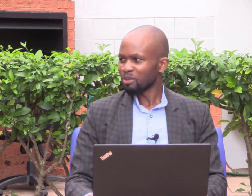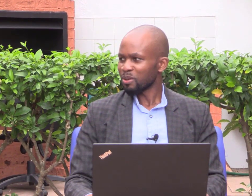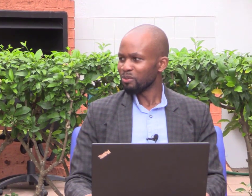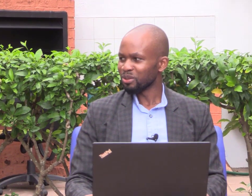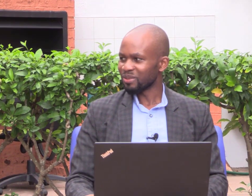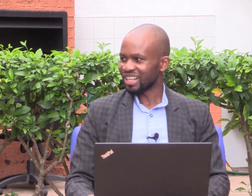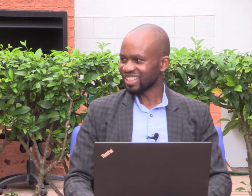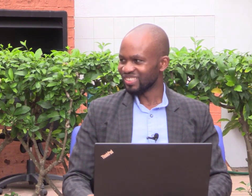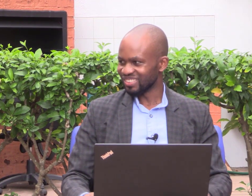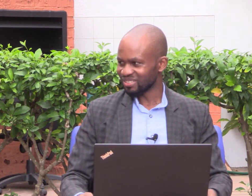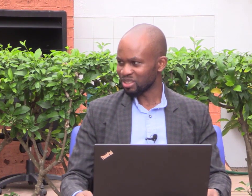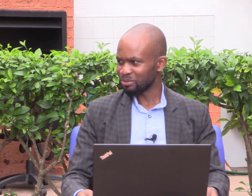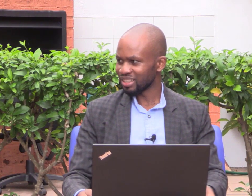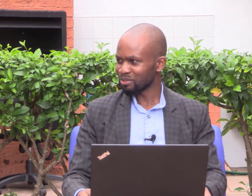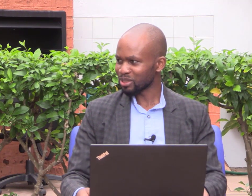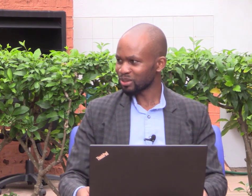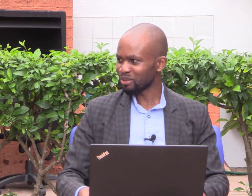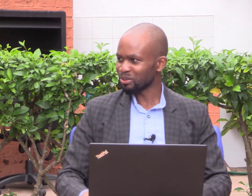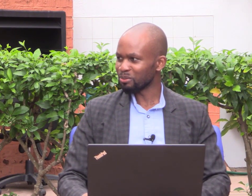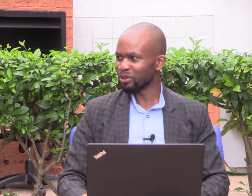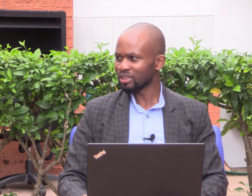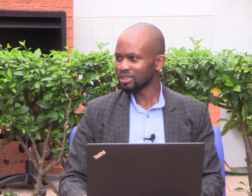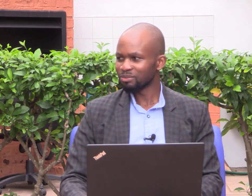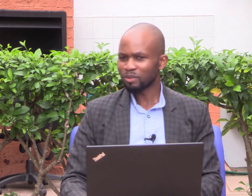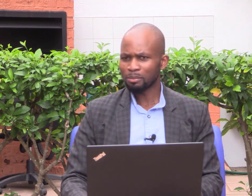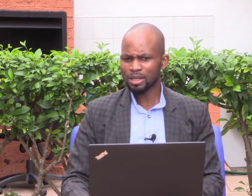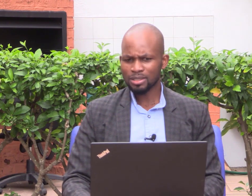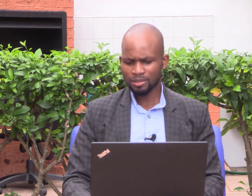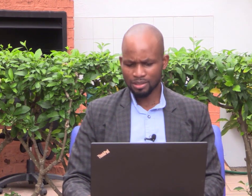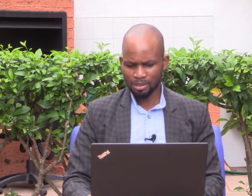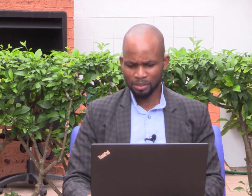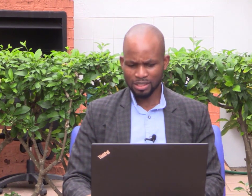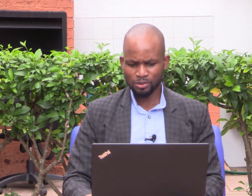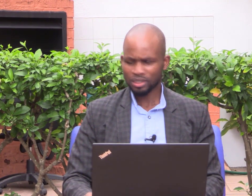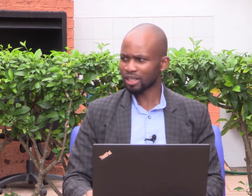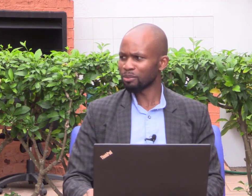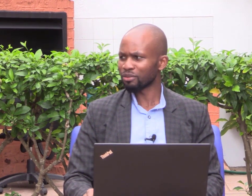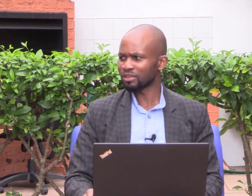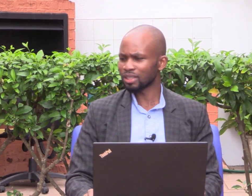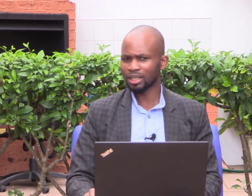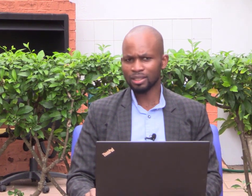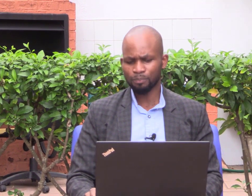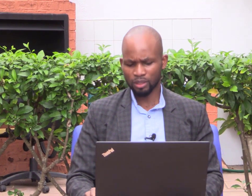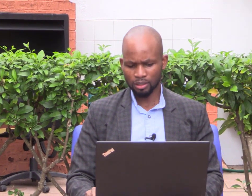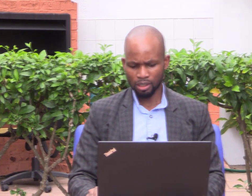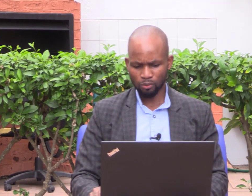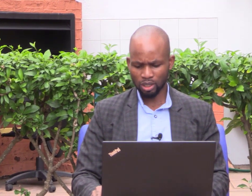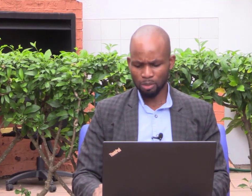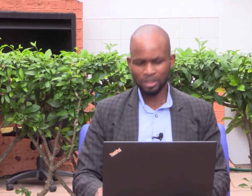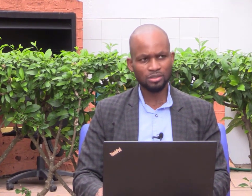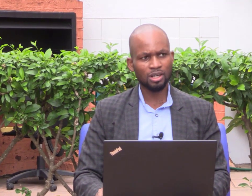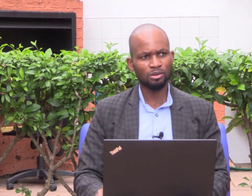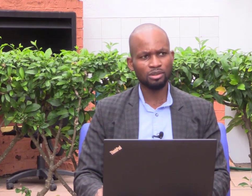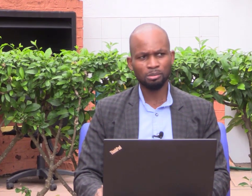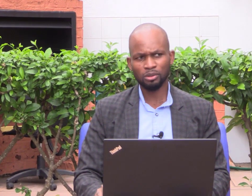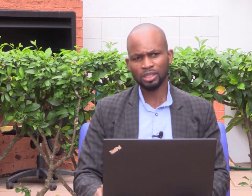estou. Muito obrigado, Felizmina. É uma história muito boa. Mas apenas gostaria de aproveitar a colocar uma questão